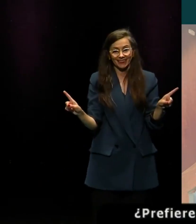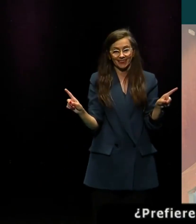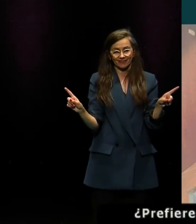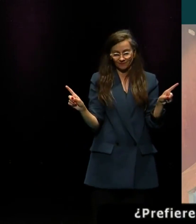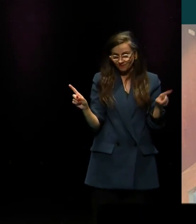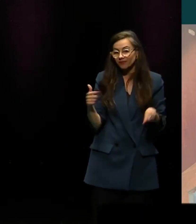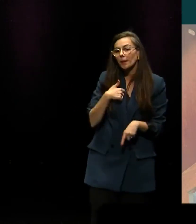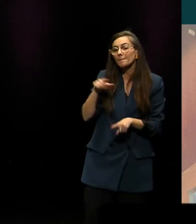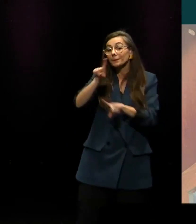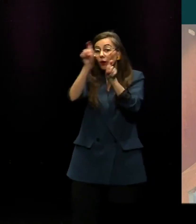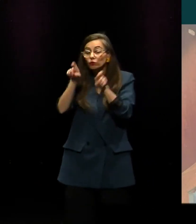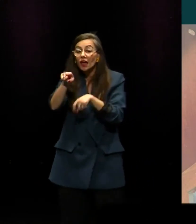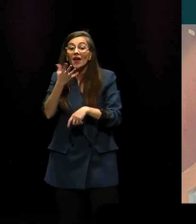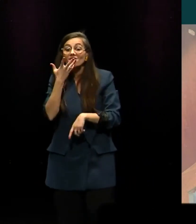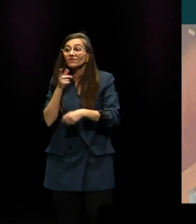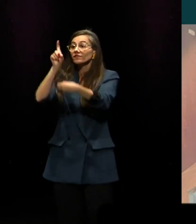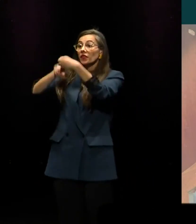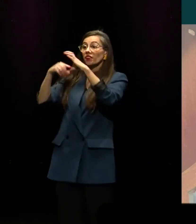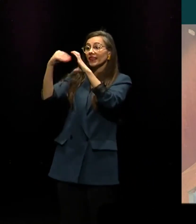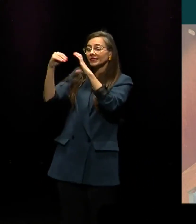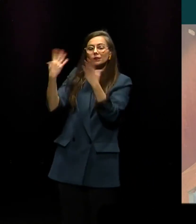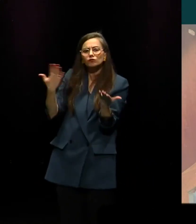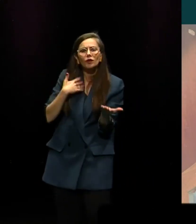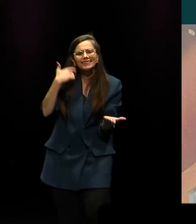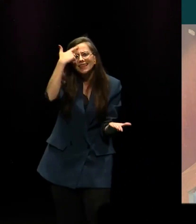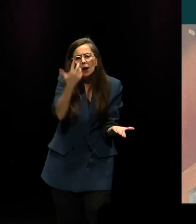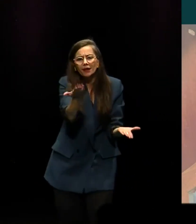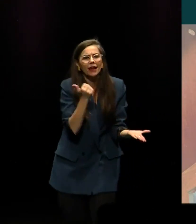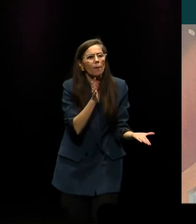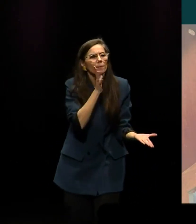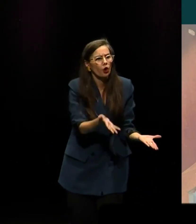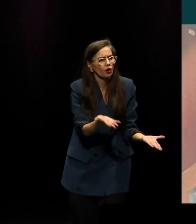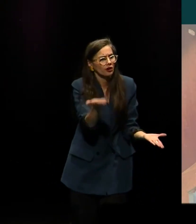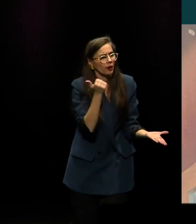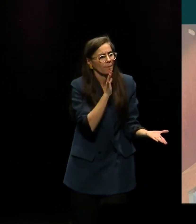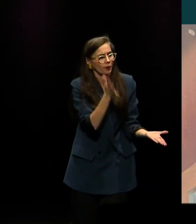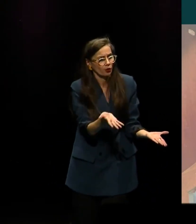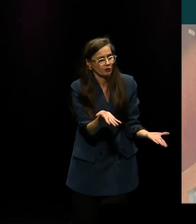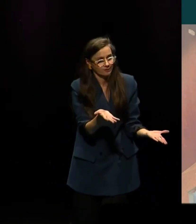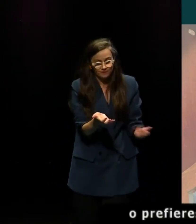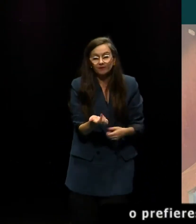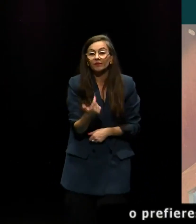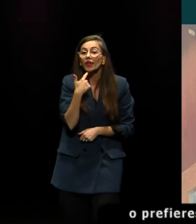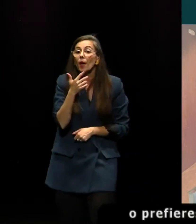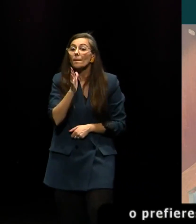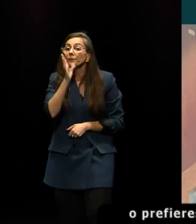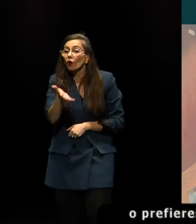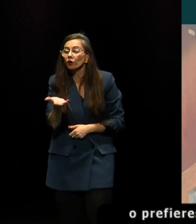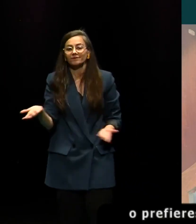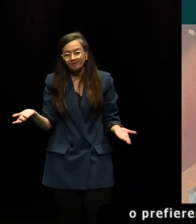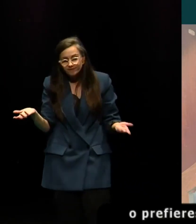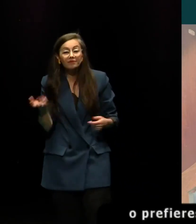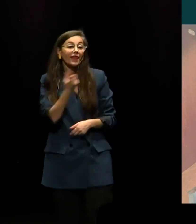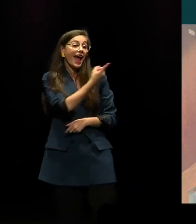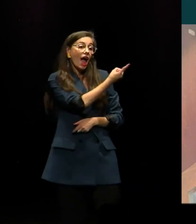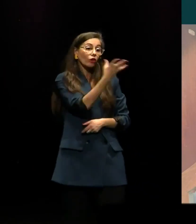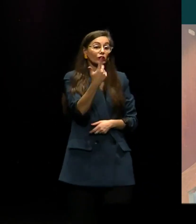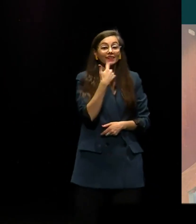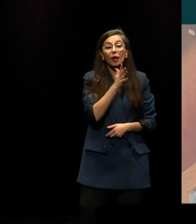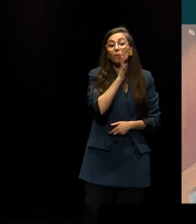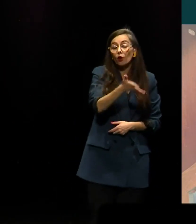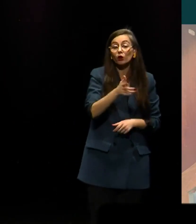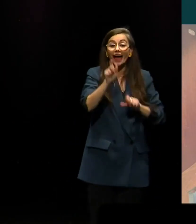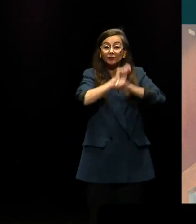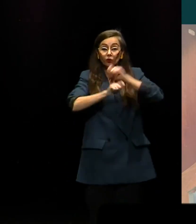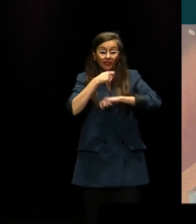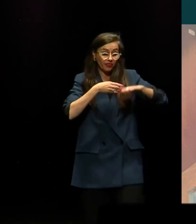la CJS. No es una mala respuesta, es una respuesta diferente. Y queríamos saber la razón. Y la razón es